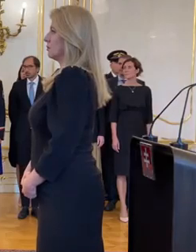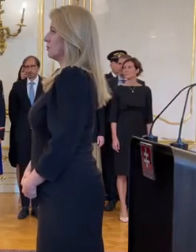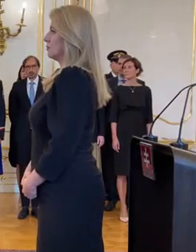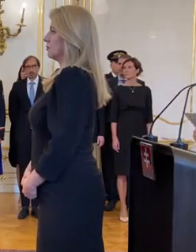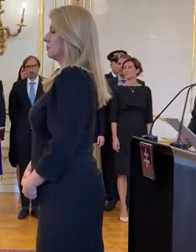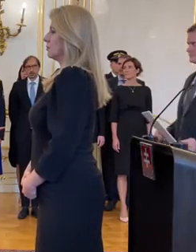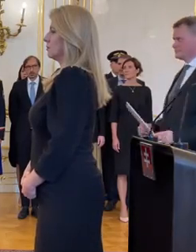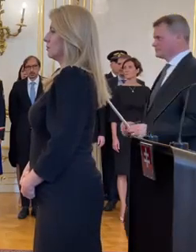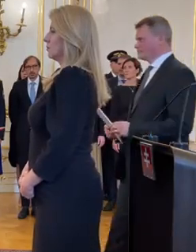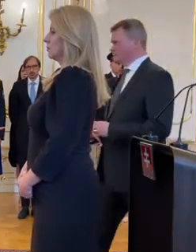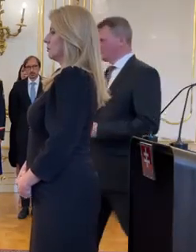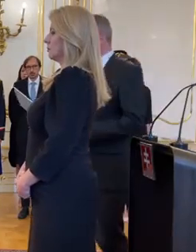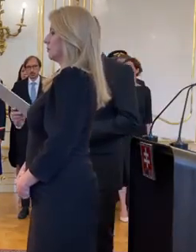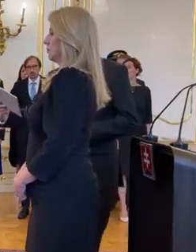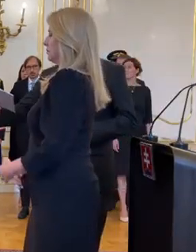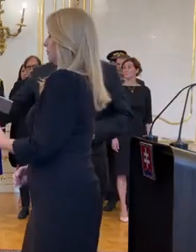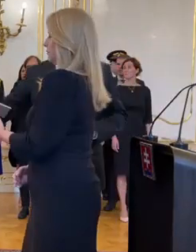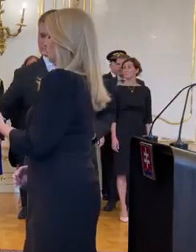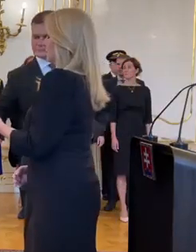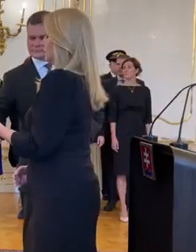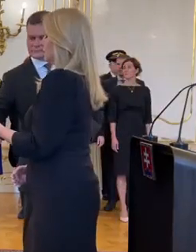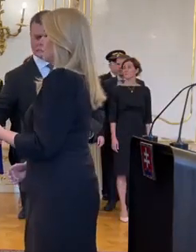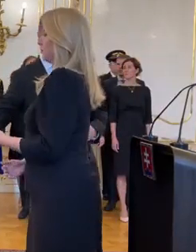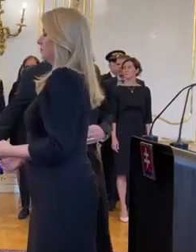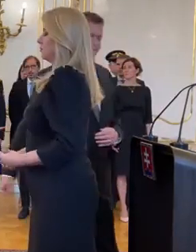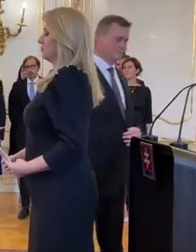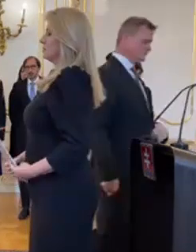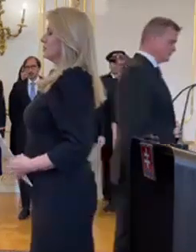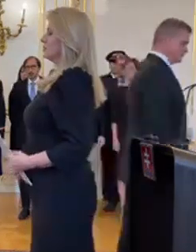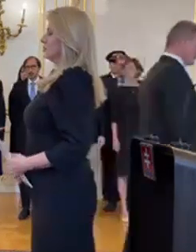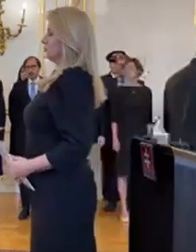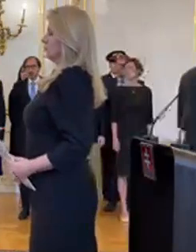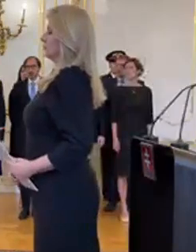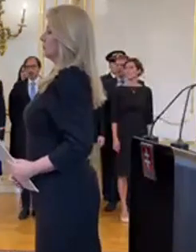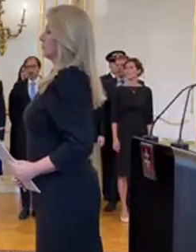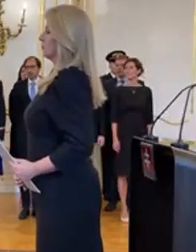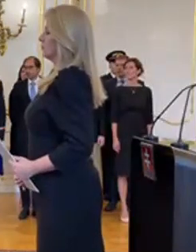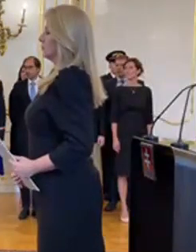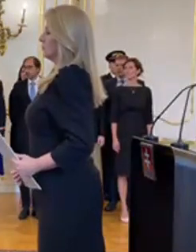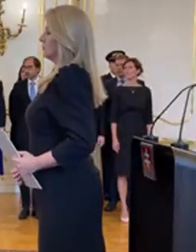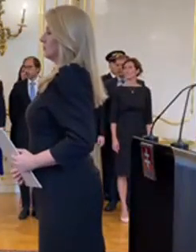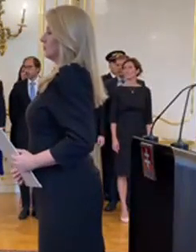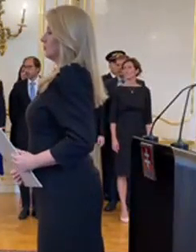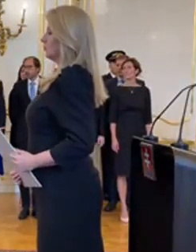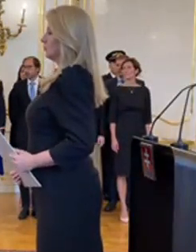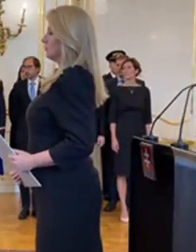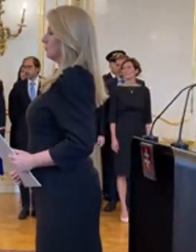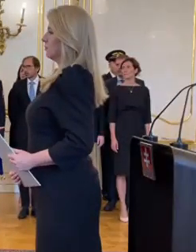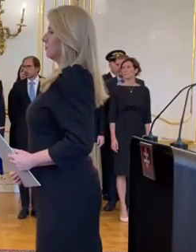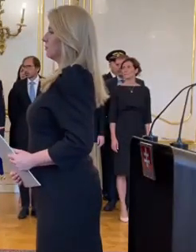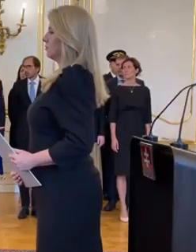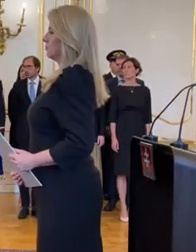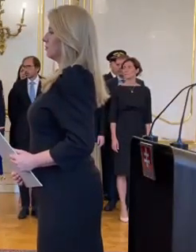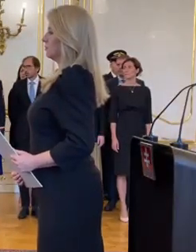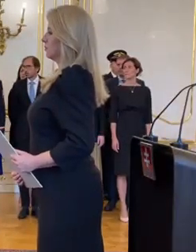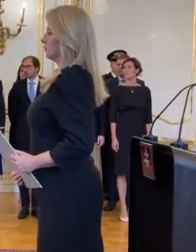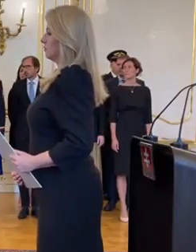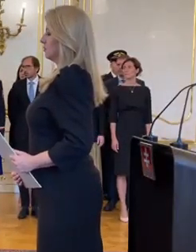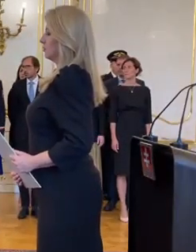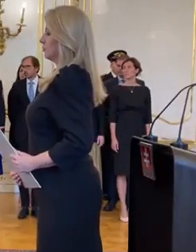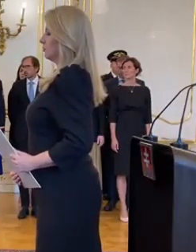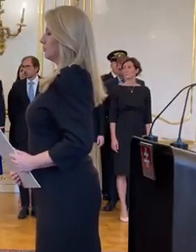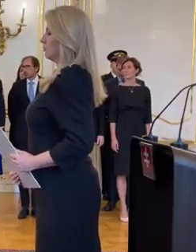Káčera, aby predstúpil pred prezidentku Slovenskej republiky, zloženie sľubu vyjadril slovom sľubujem, prevzal z jej